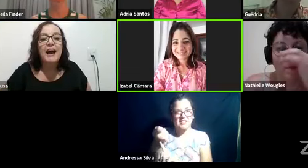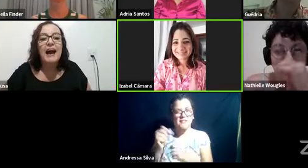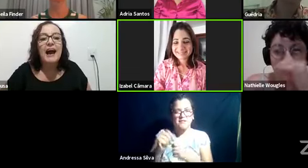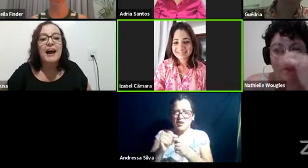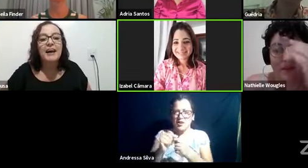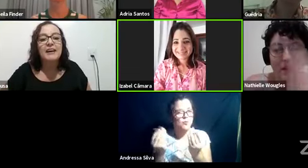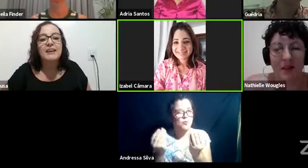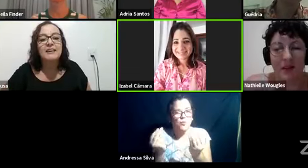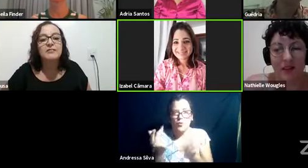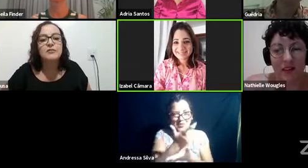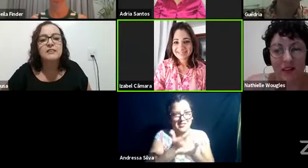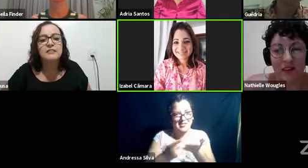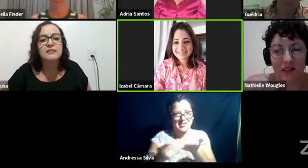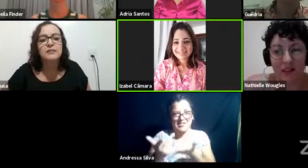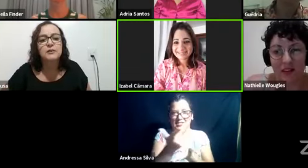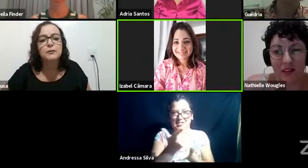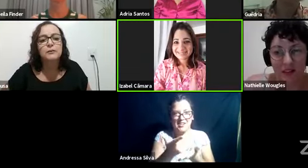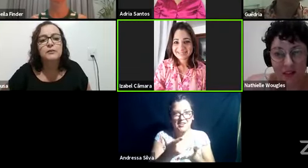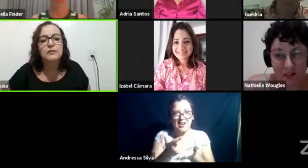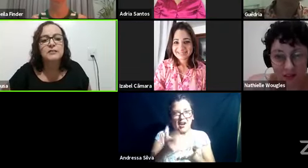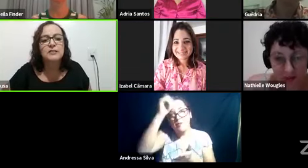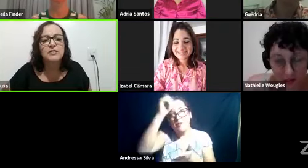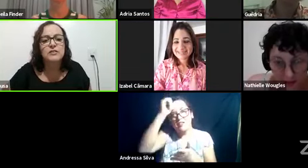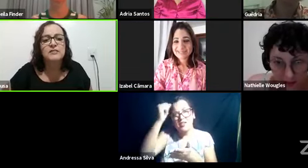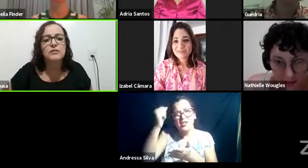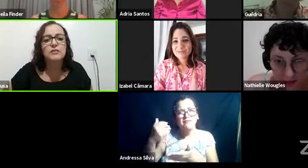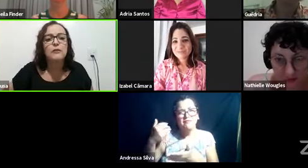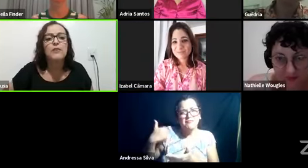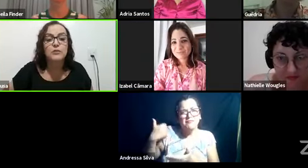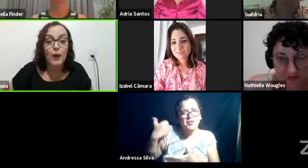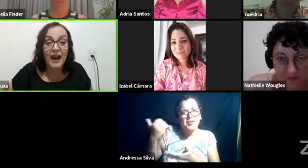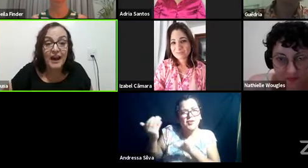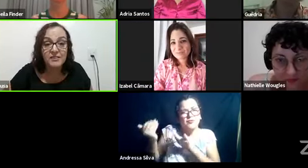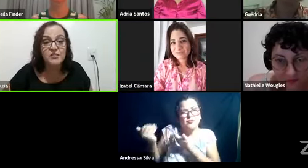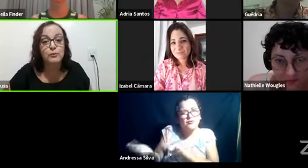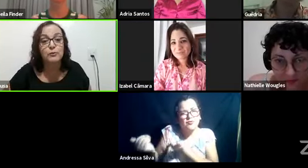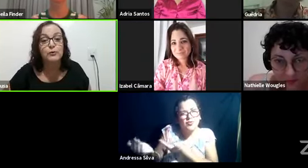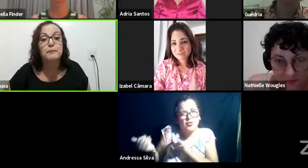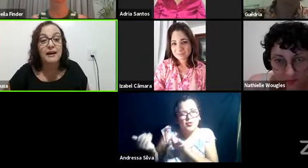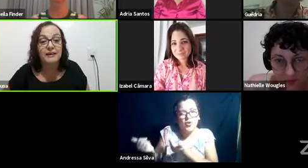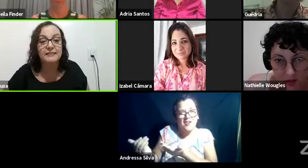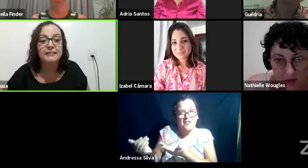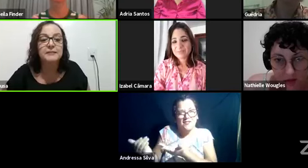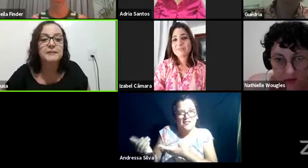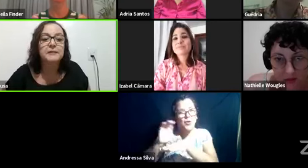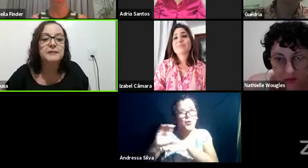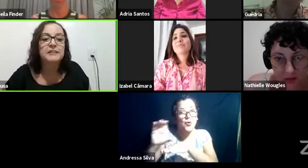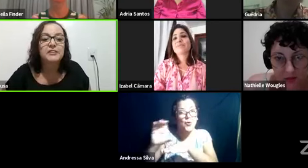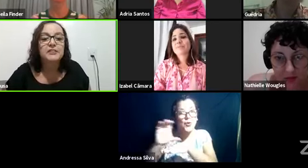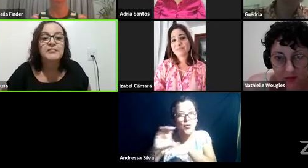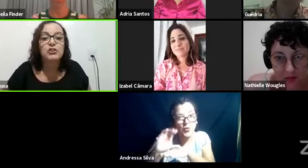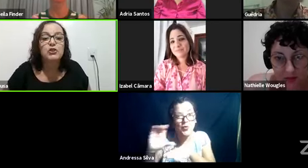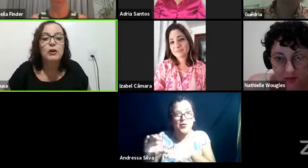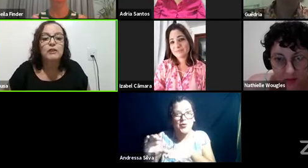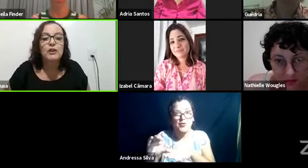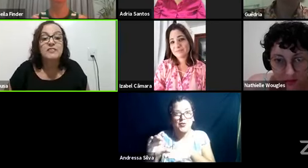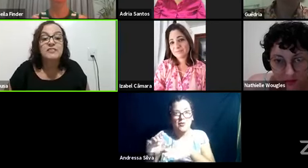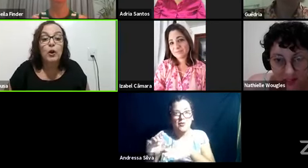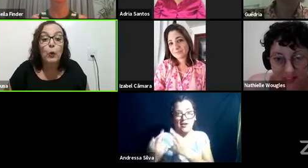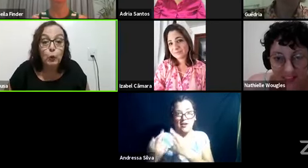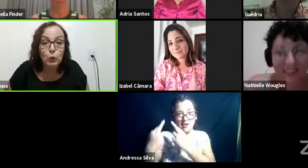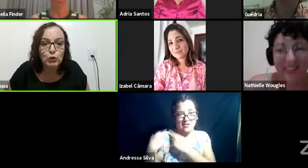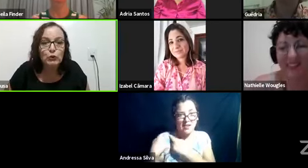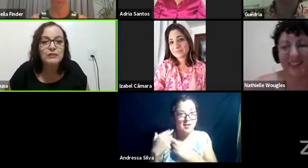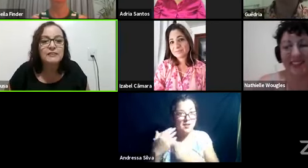Ó, a associação, nós temos a associação de, eu faço arte, sou formada. Desde jovem